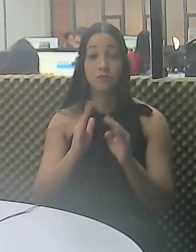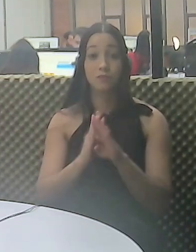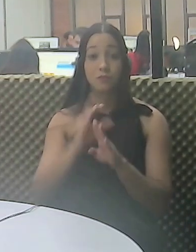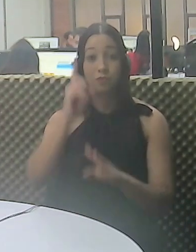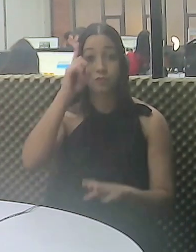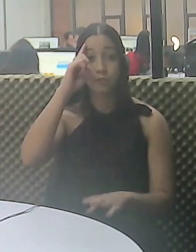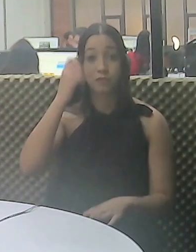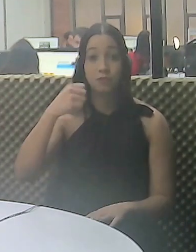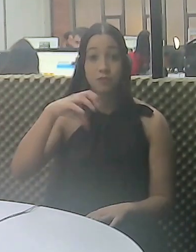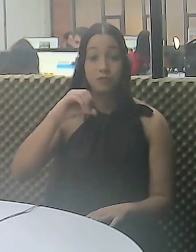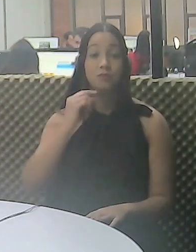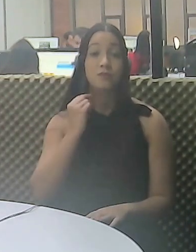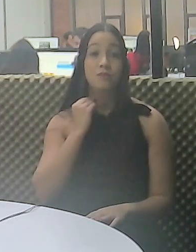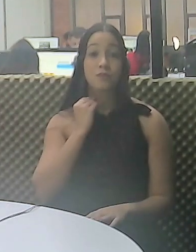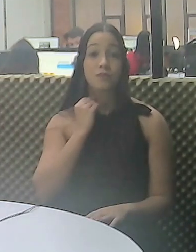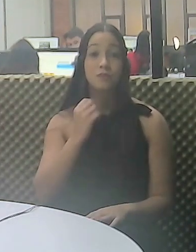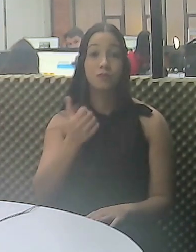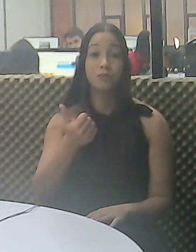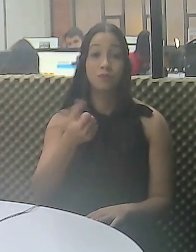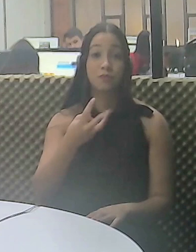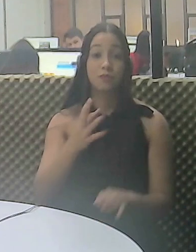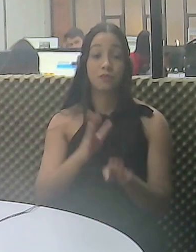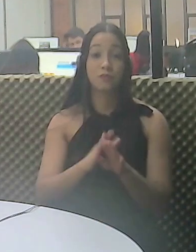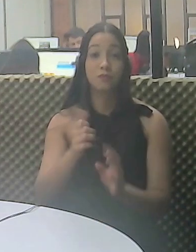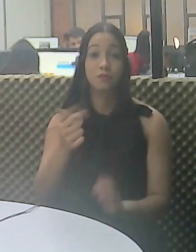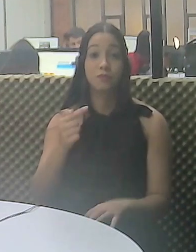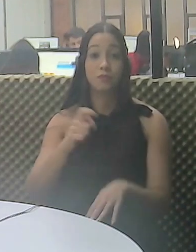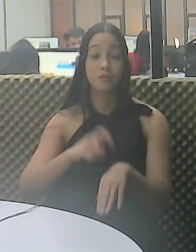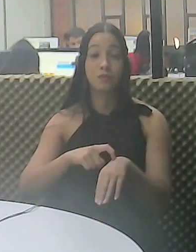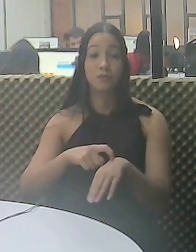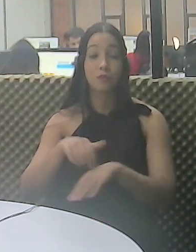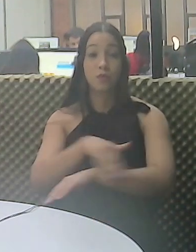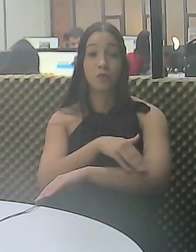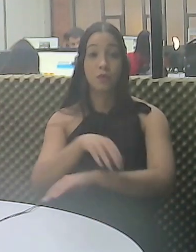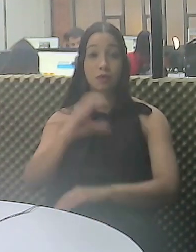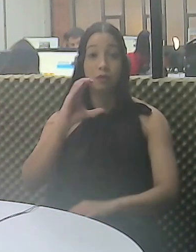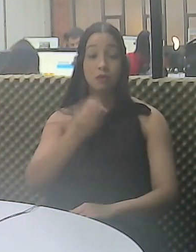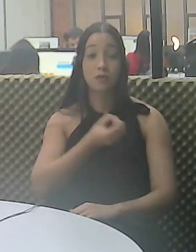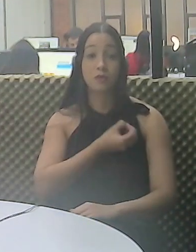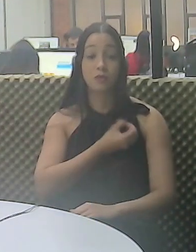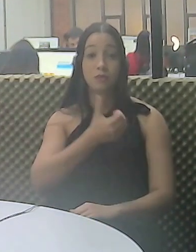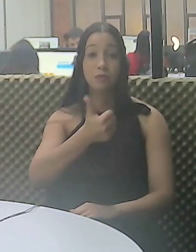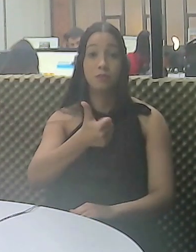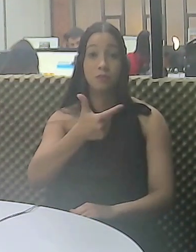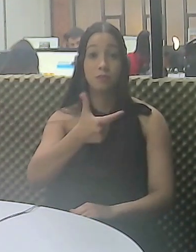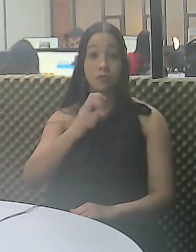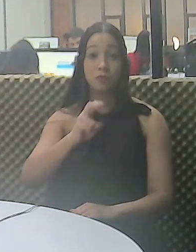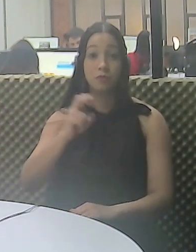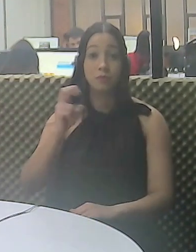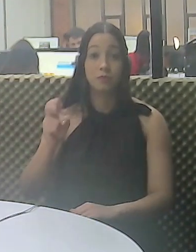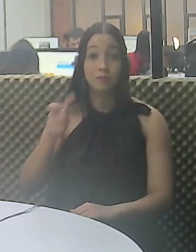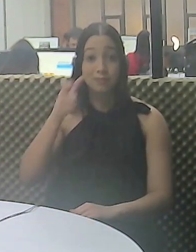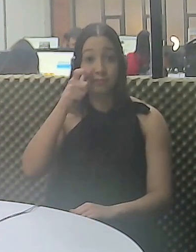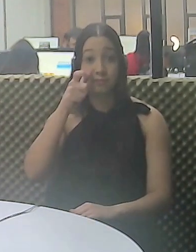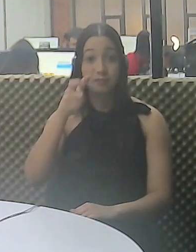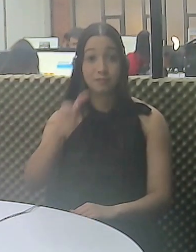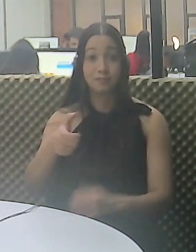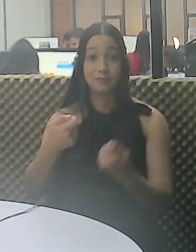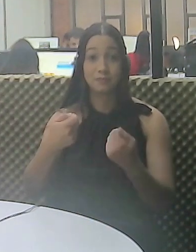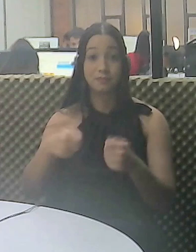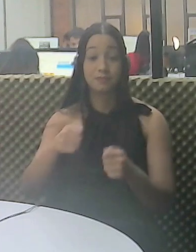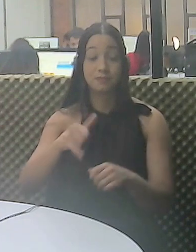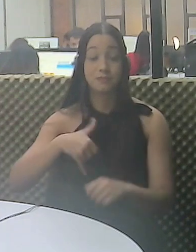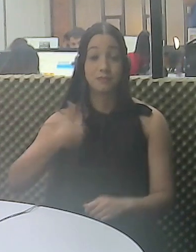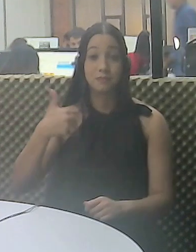19 de maio, entre 13 e 17 horas, na Rua C, número 1255. Os interessados precisam ter